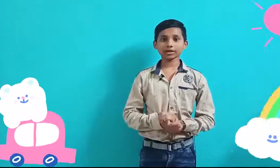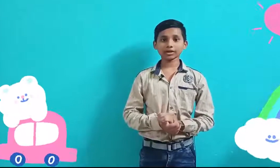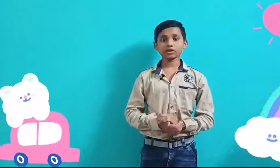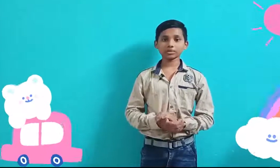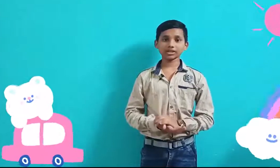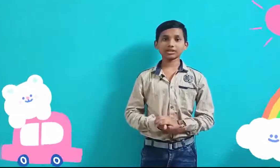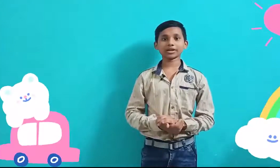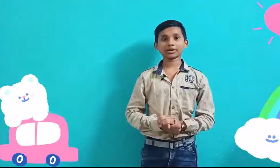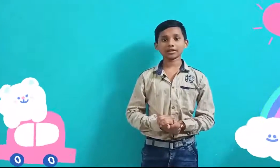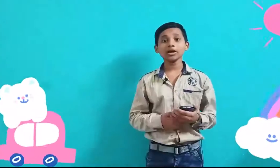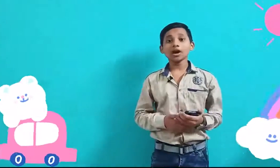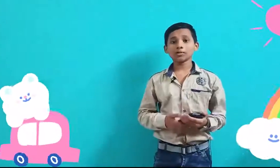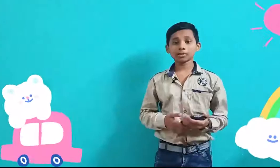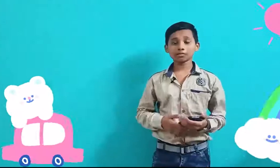करेंगे और बच्चे